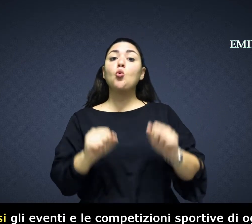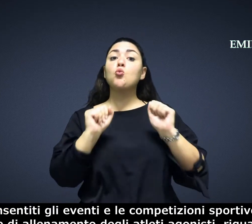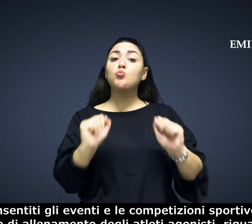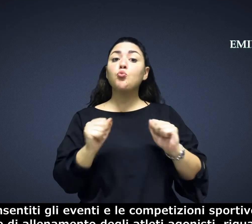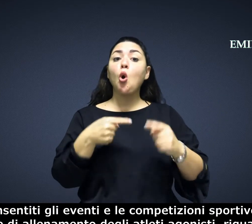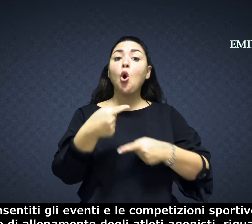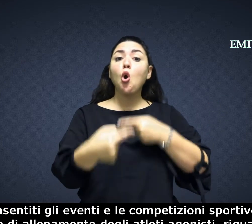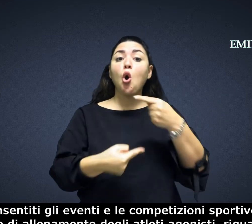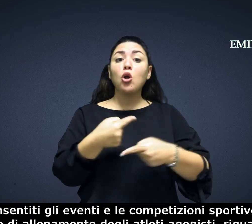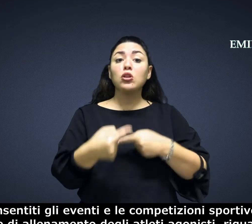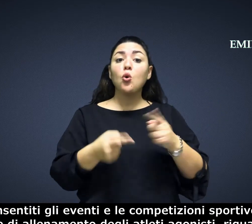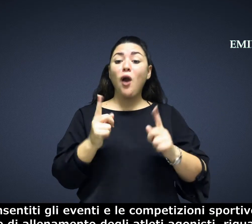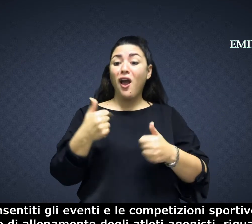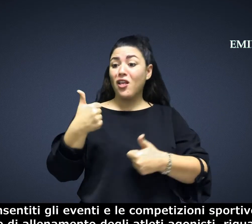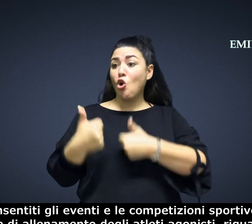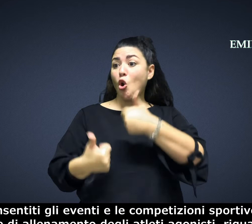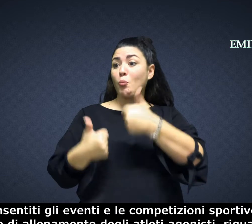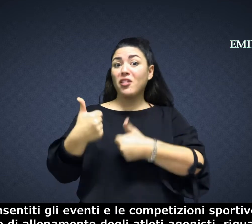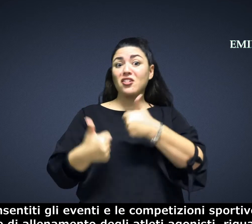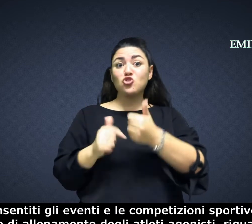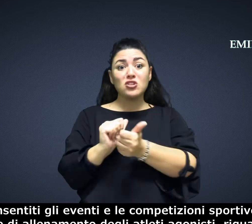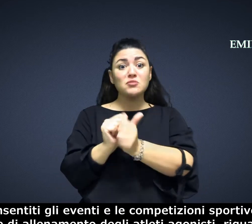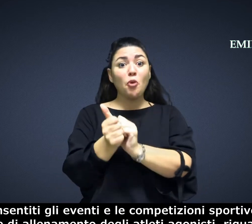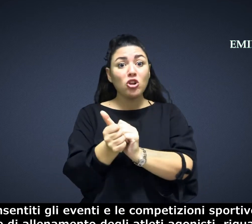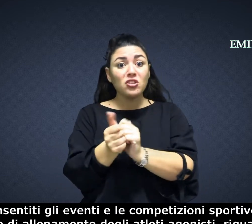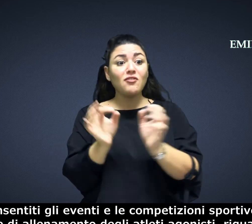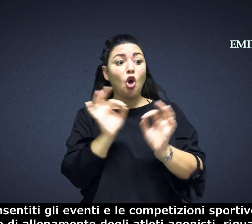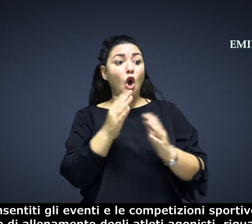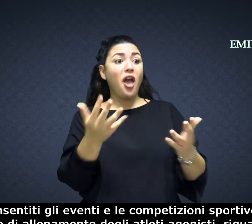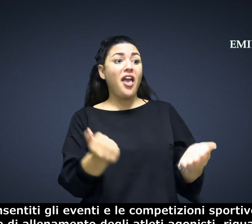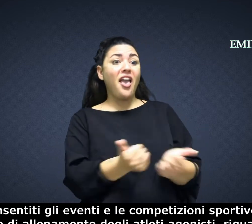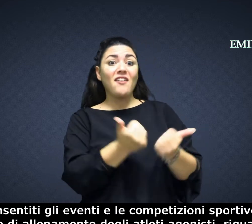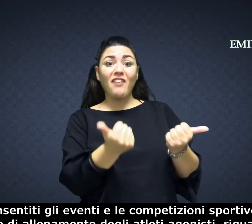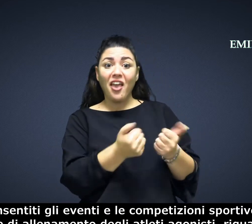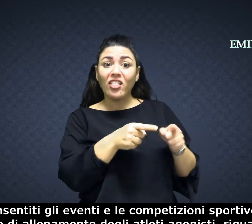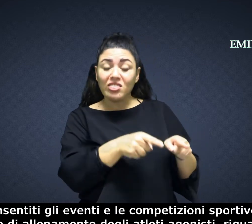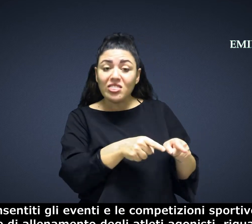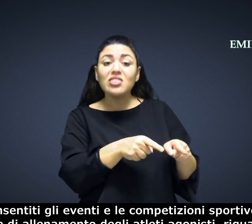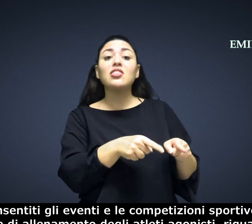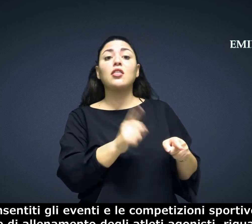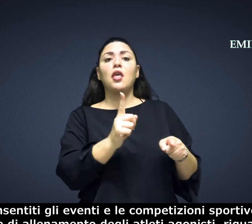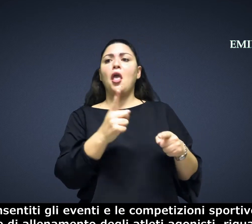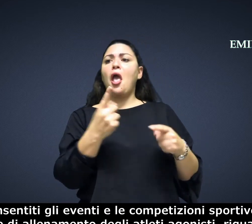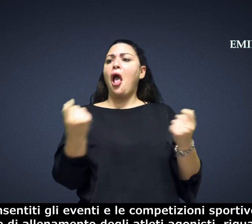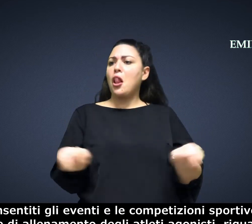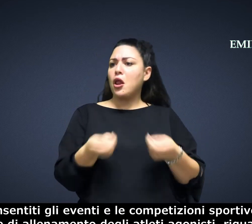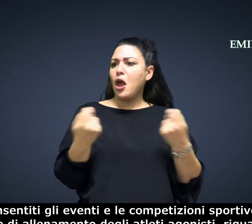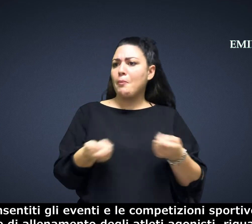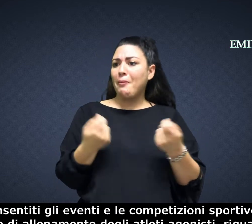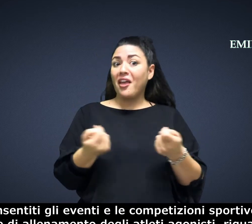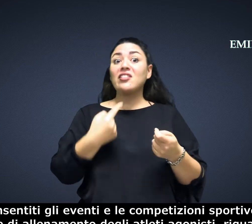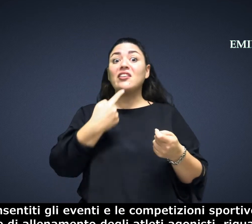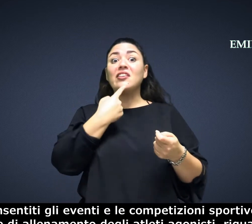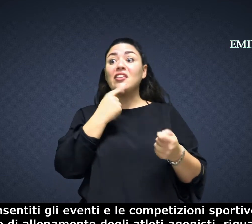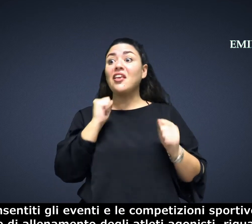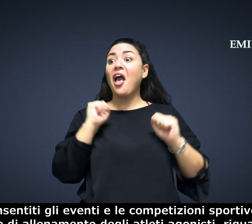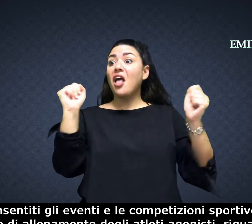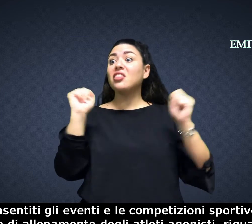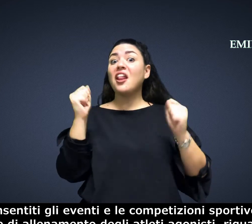pubblico sia privato. Restano consentiti gli eventi e le competizioni sportive, nonché le sedute di allenamento degli atleti agonisti riguardanti